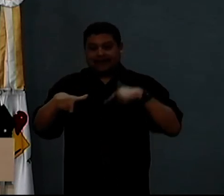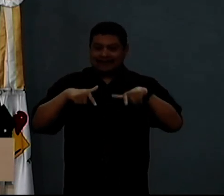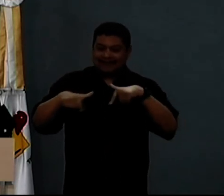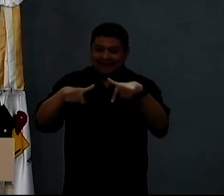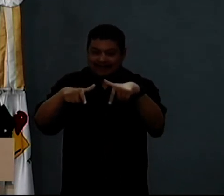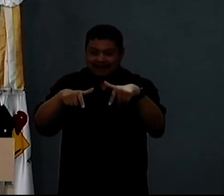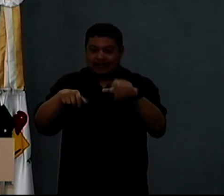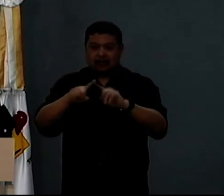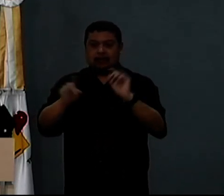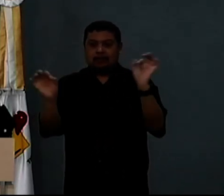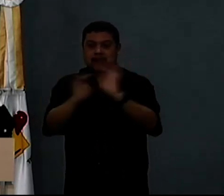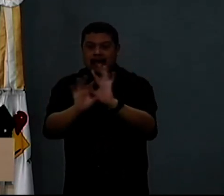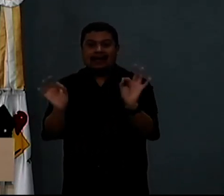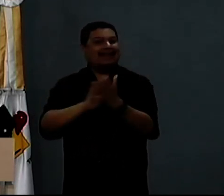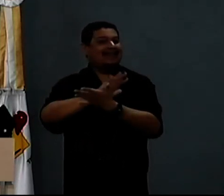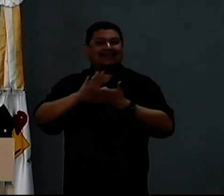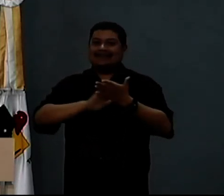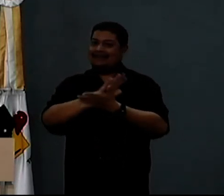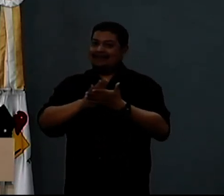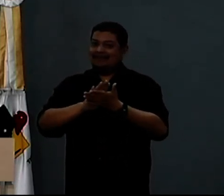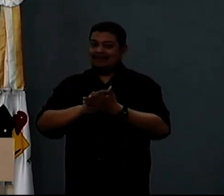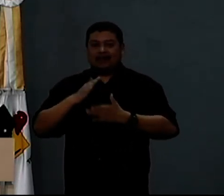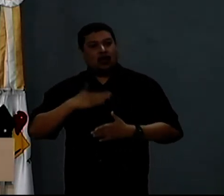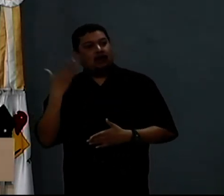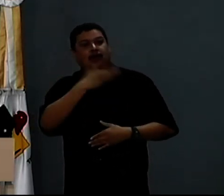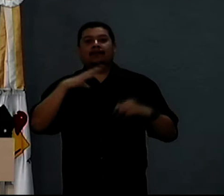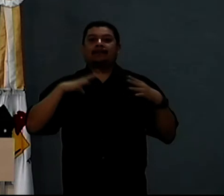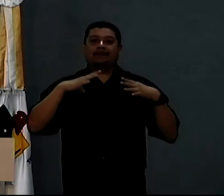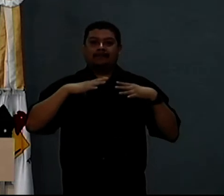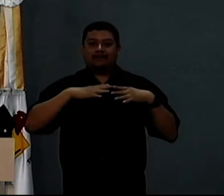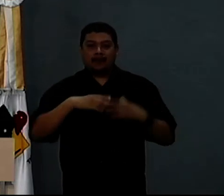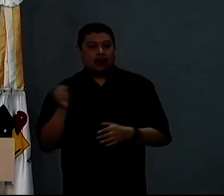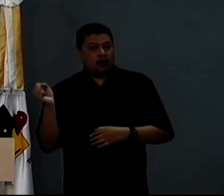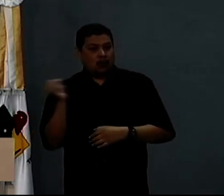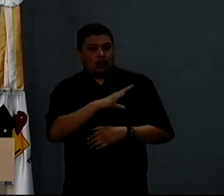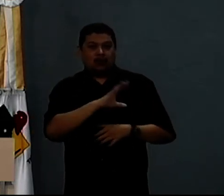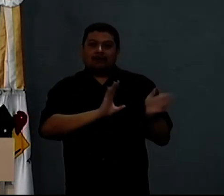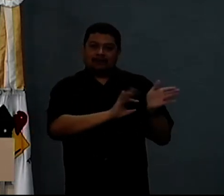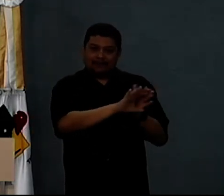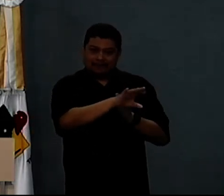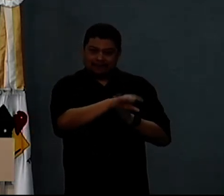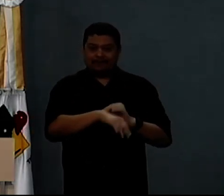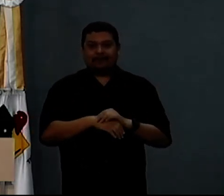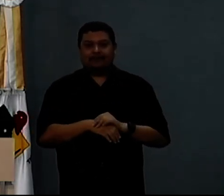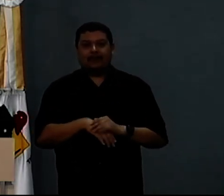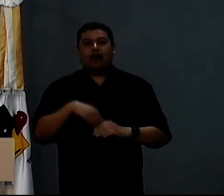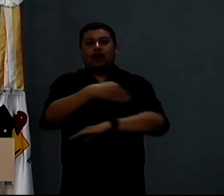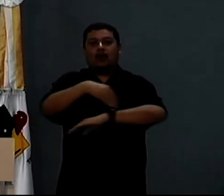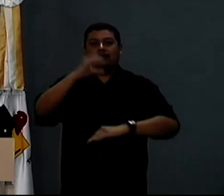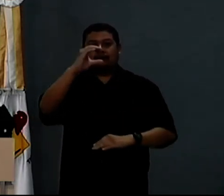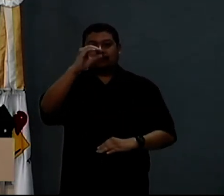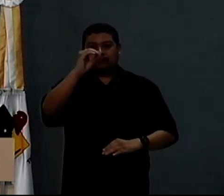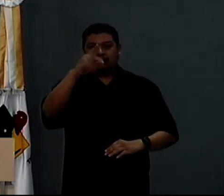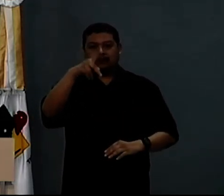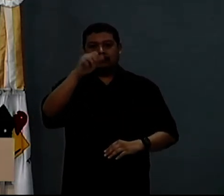bairro? Aí quando nós chegamos lá no bairro Novo Cacoal, nós temos na Avenida Copacabana, que